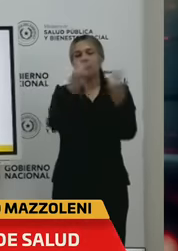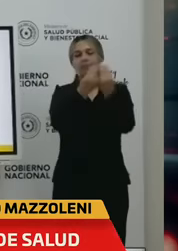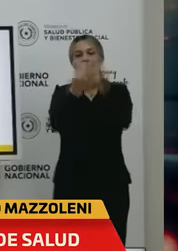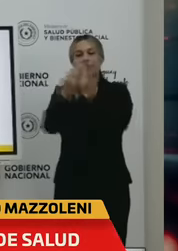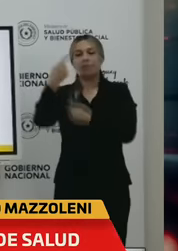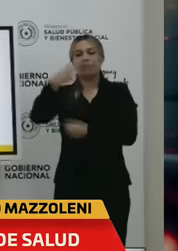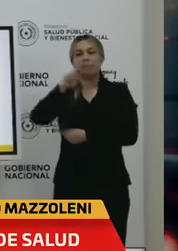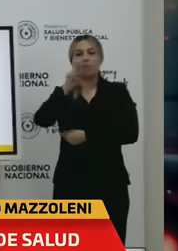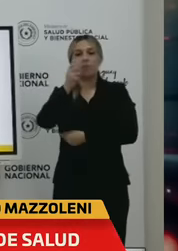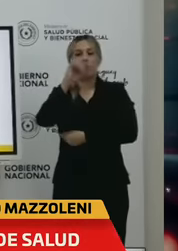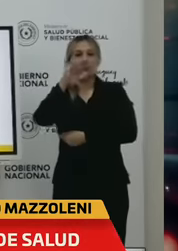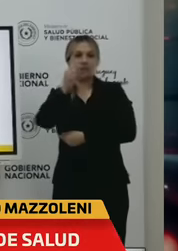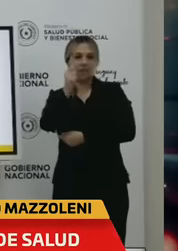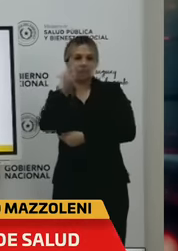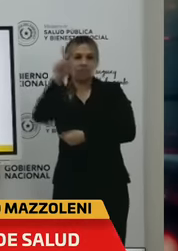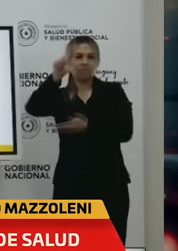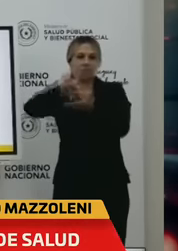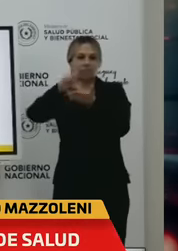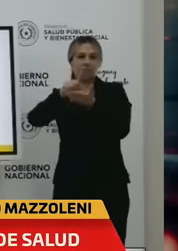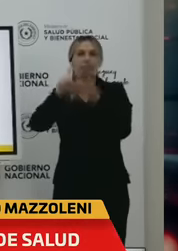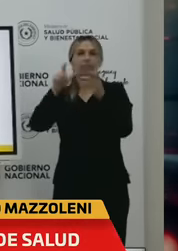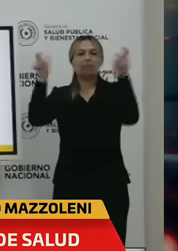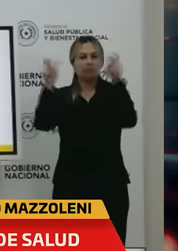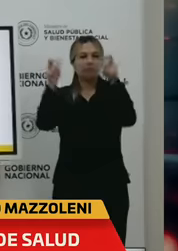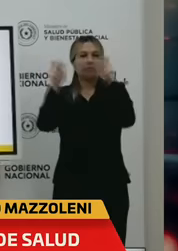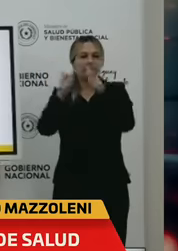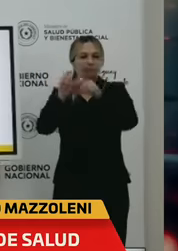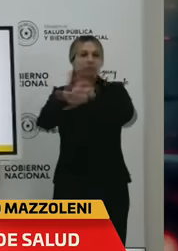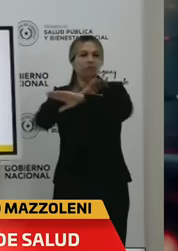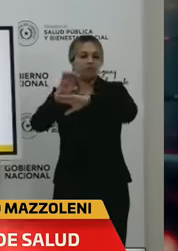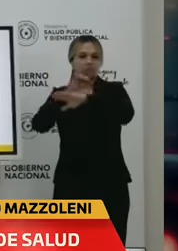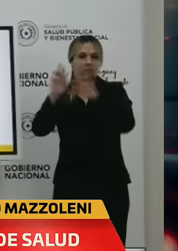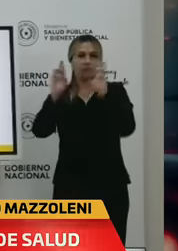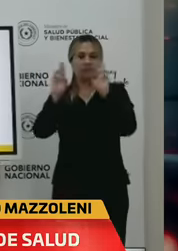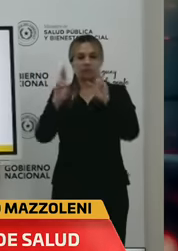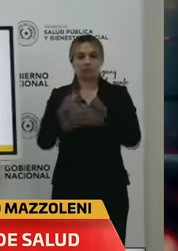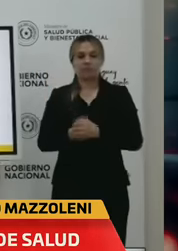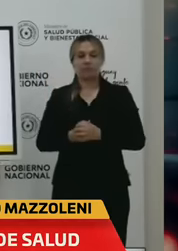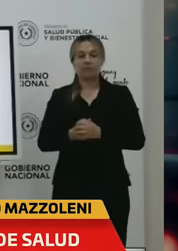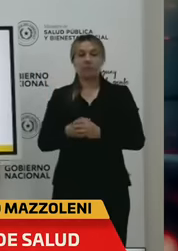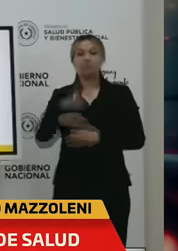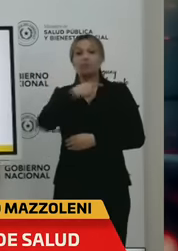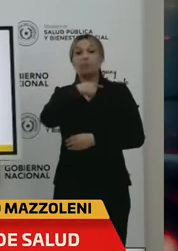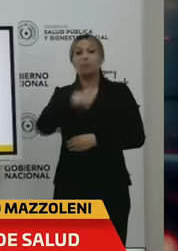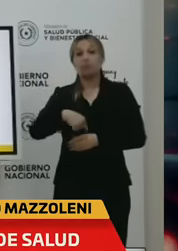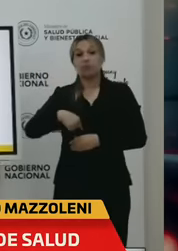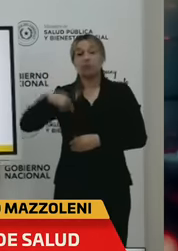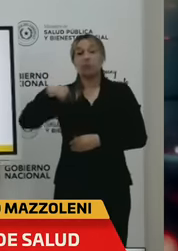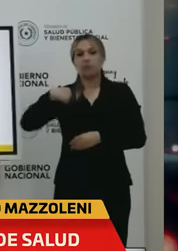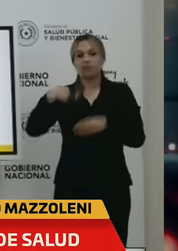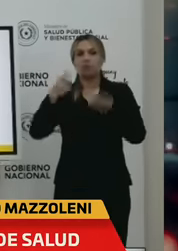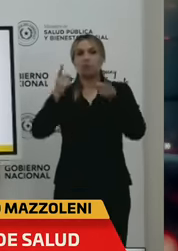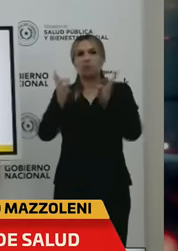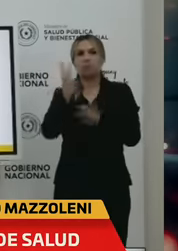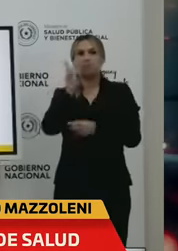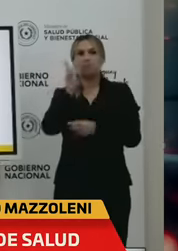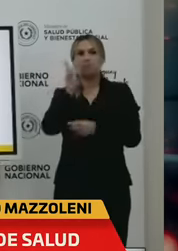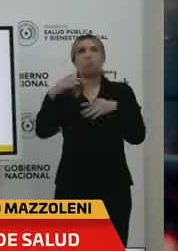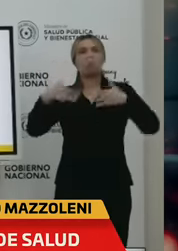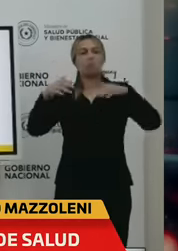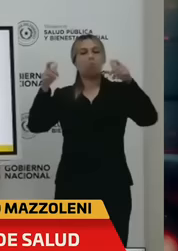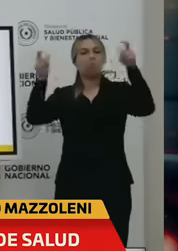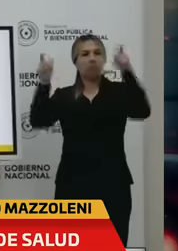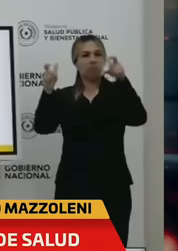Guairá para poder revertir esta situación, ¿no? En la zona de Concepción también estamos apreciando un